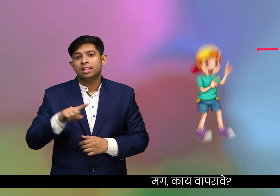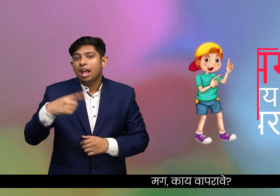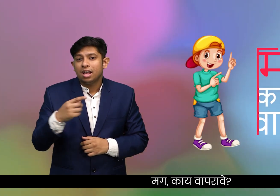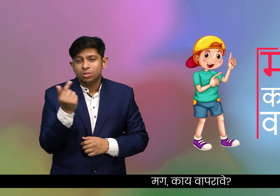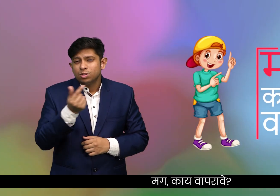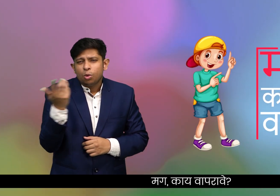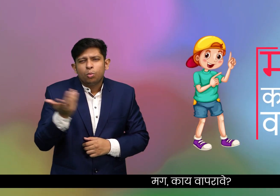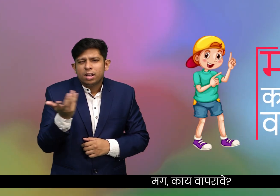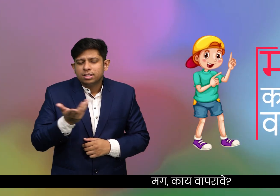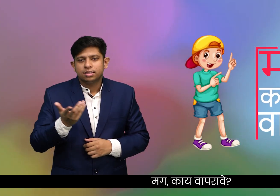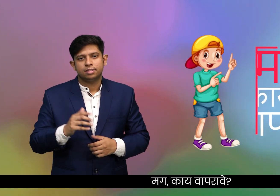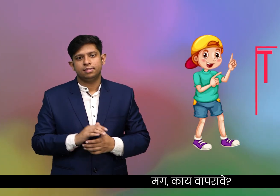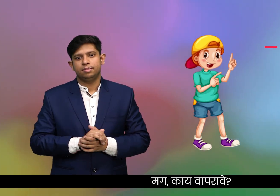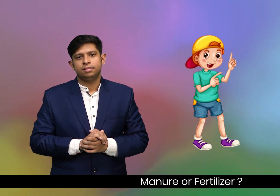मग काय वापरावे?